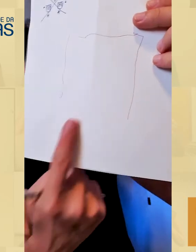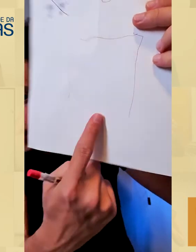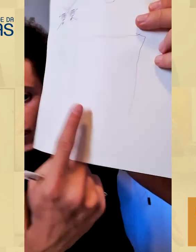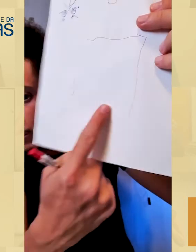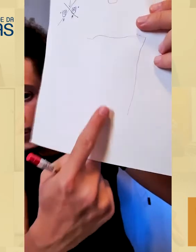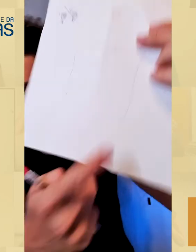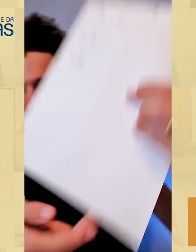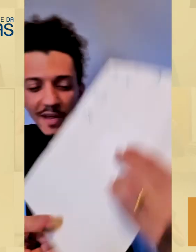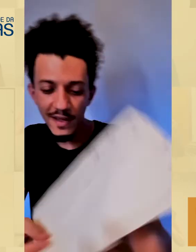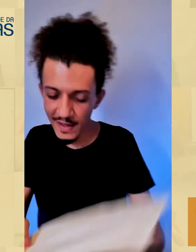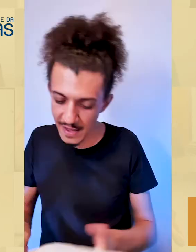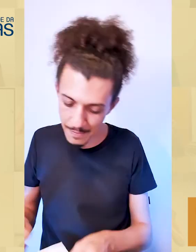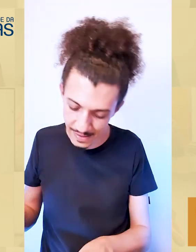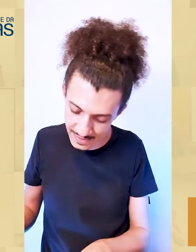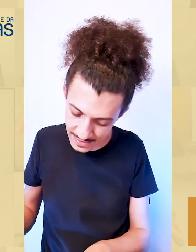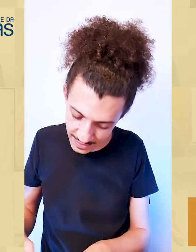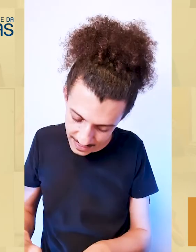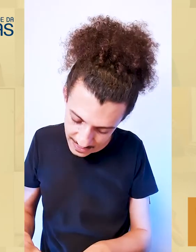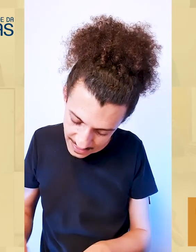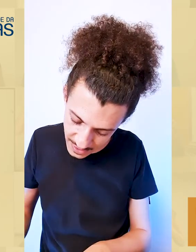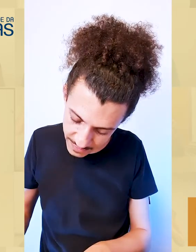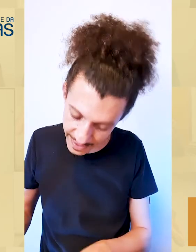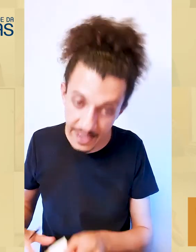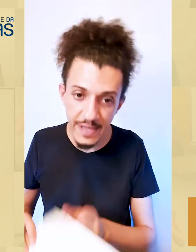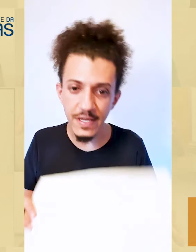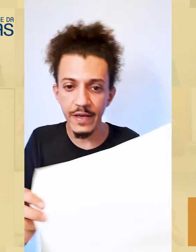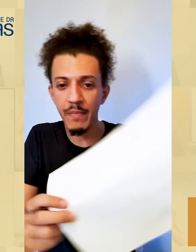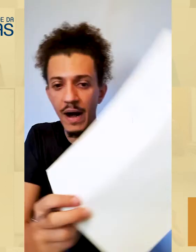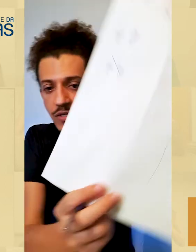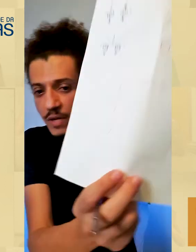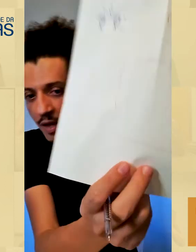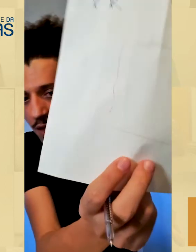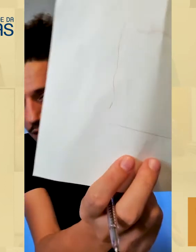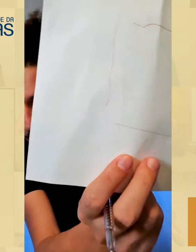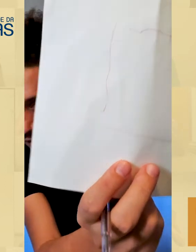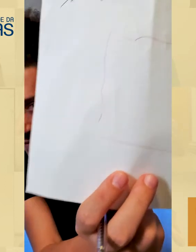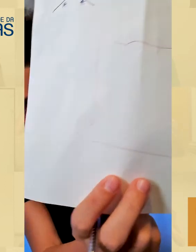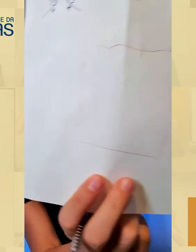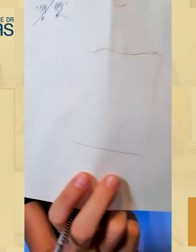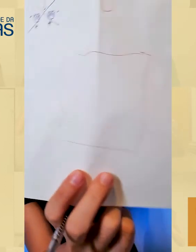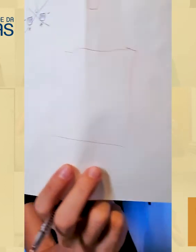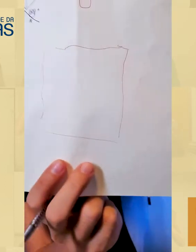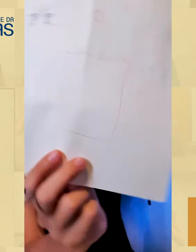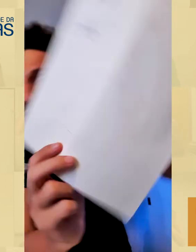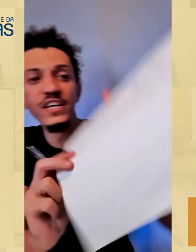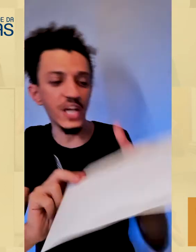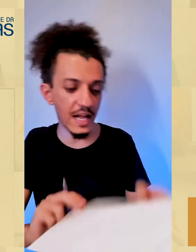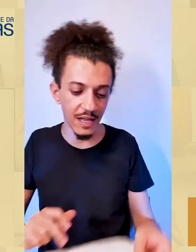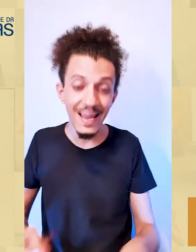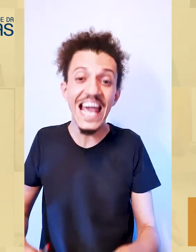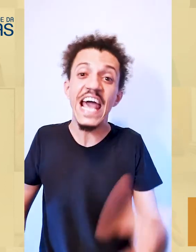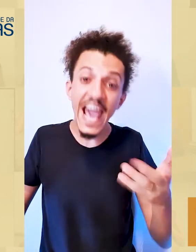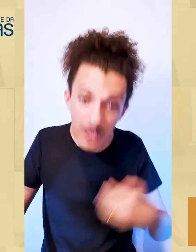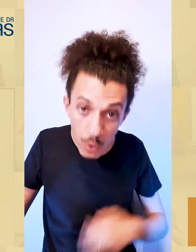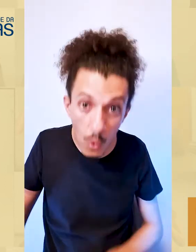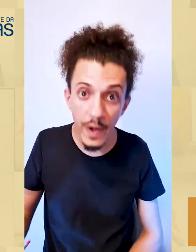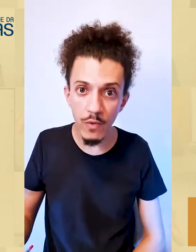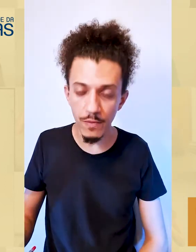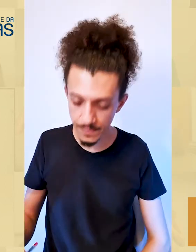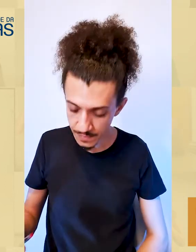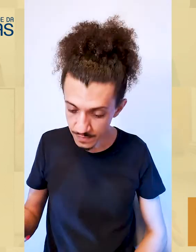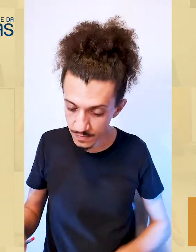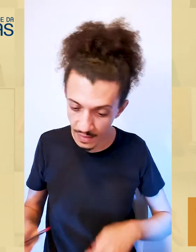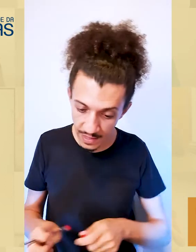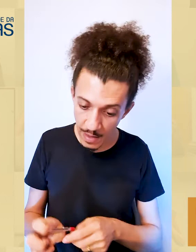Obviamente aqui está o meu pulso, né? Mas na escrita de sinais a gente vai e risca aqui embaixo também, para ficar a configuração de mão fechada. É